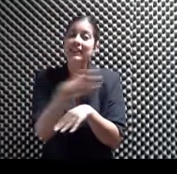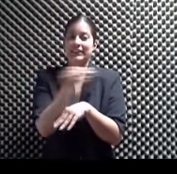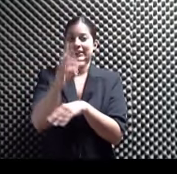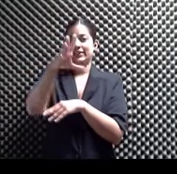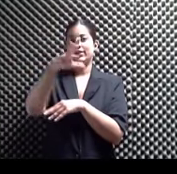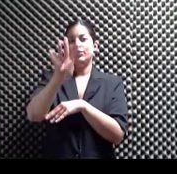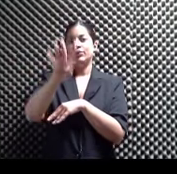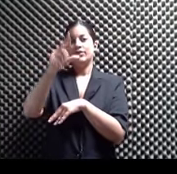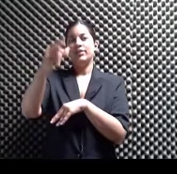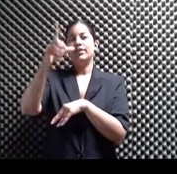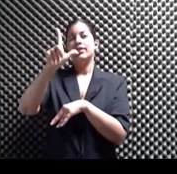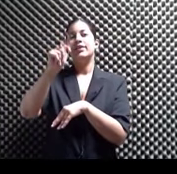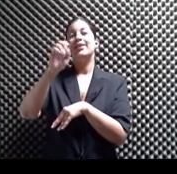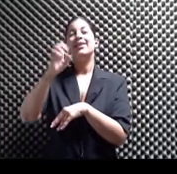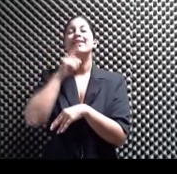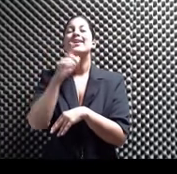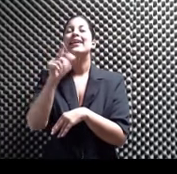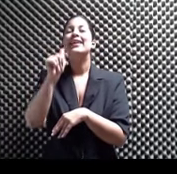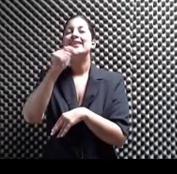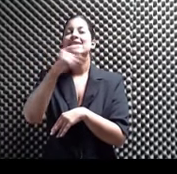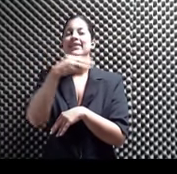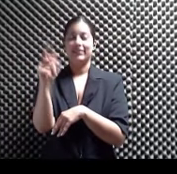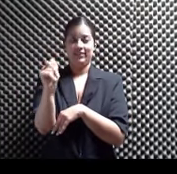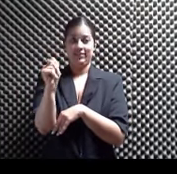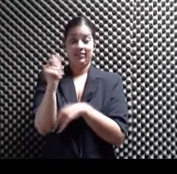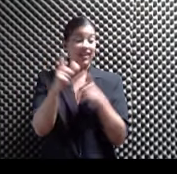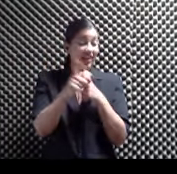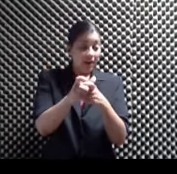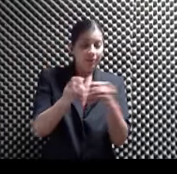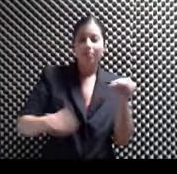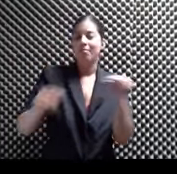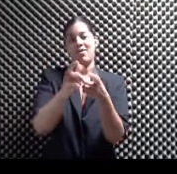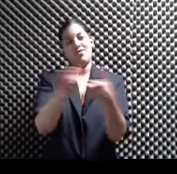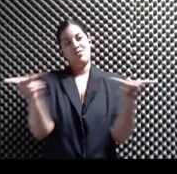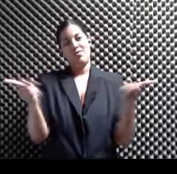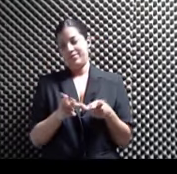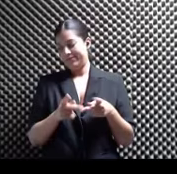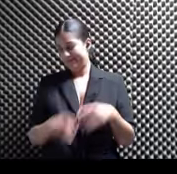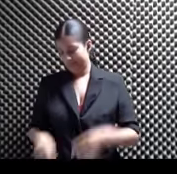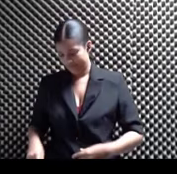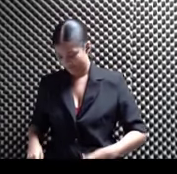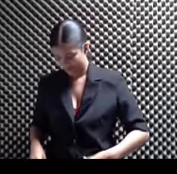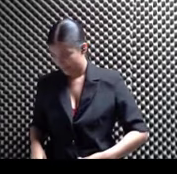también 4G LTE de AT&T. Más rápido en más lugares.